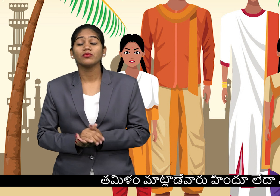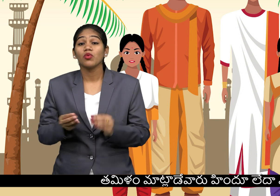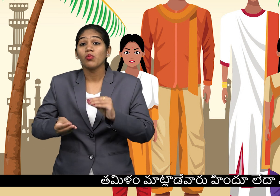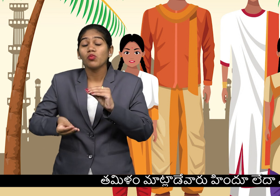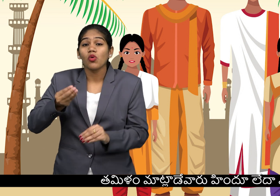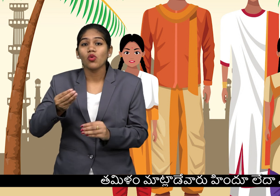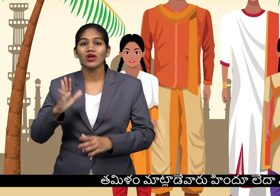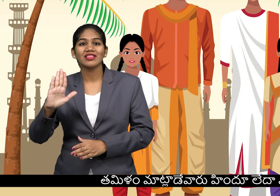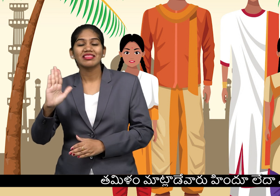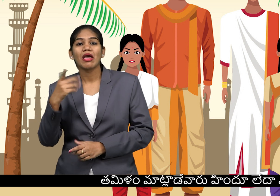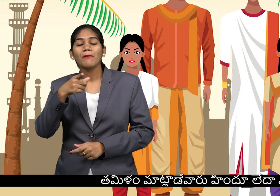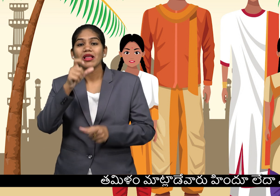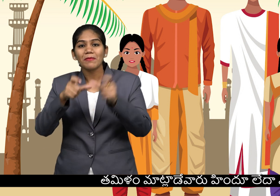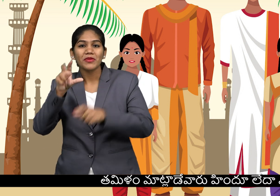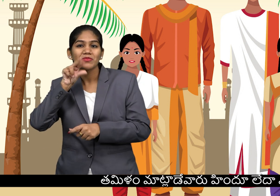ముస్లింలు.